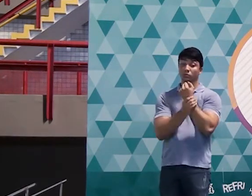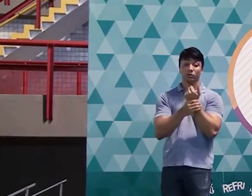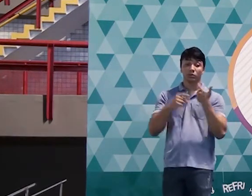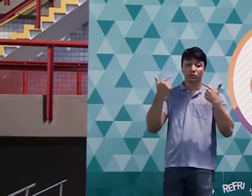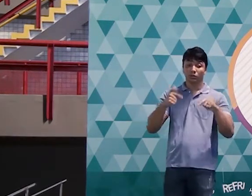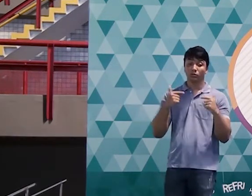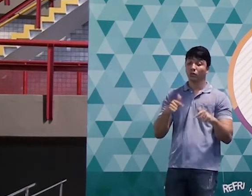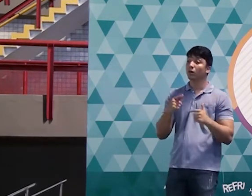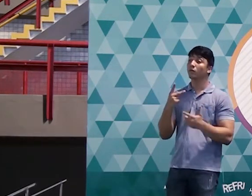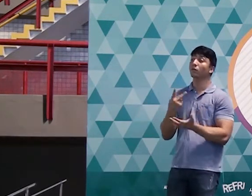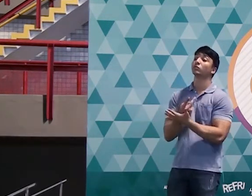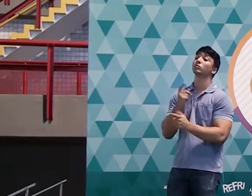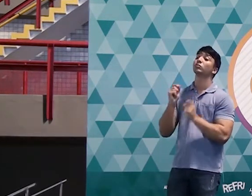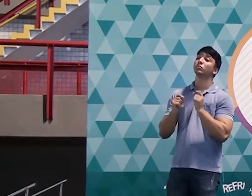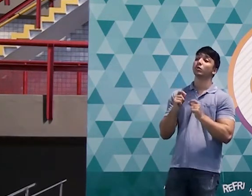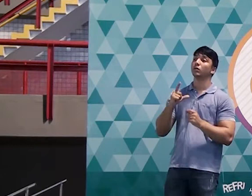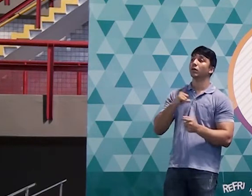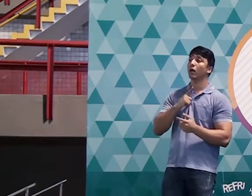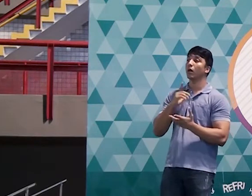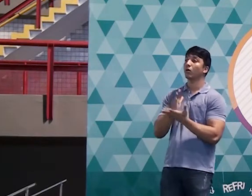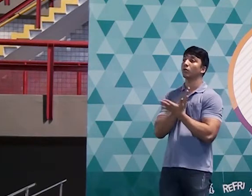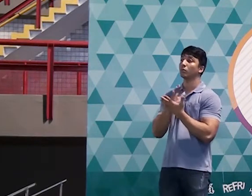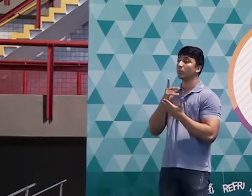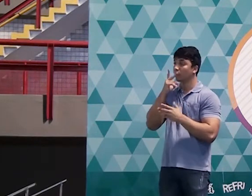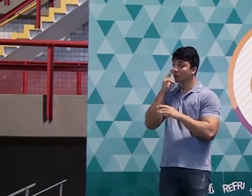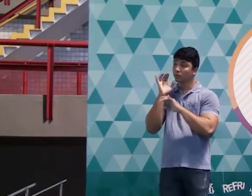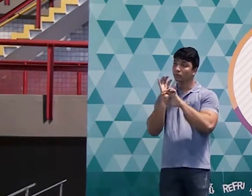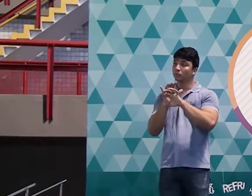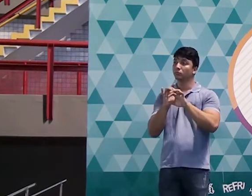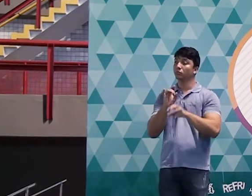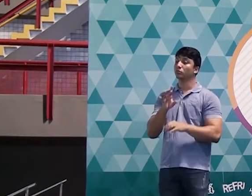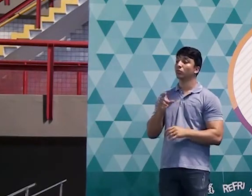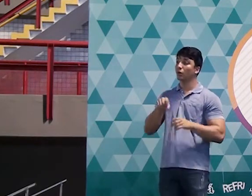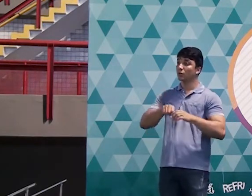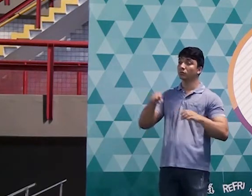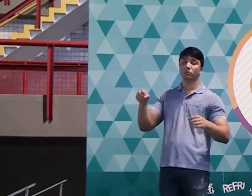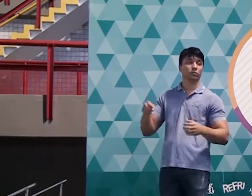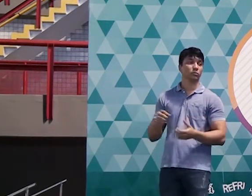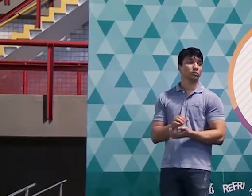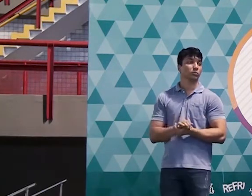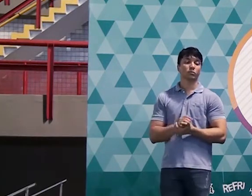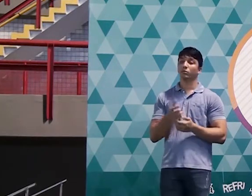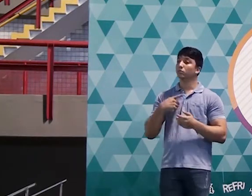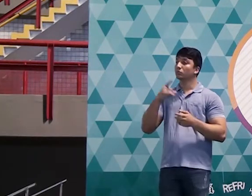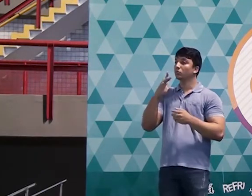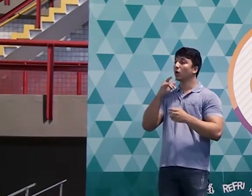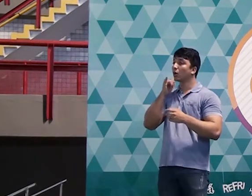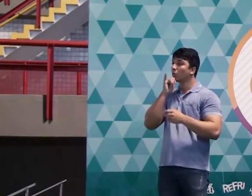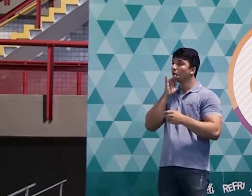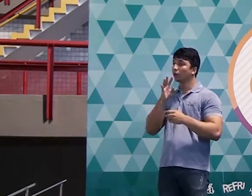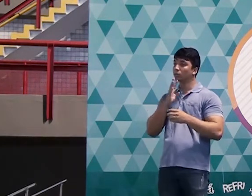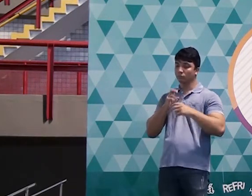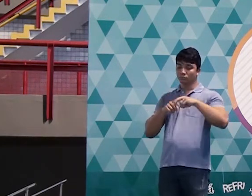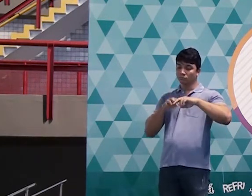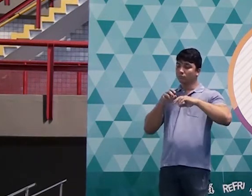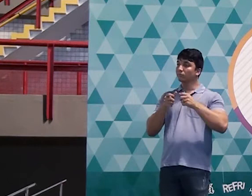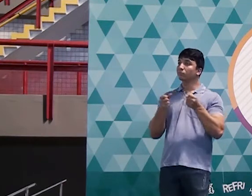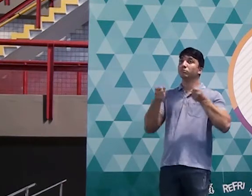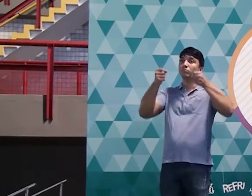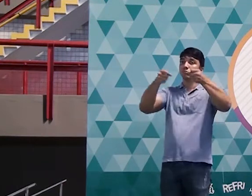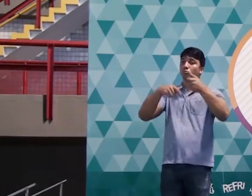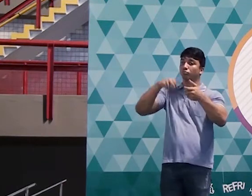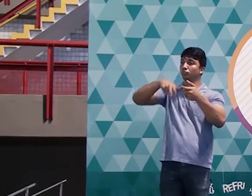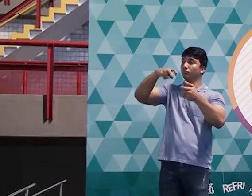Idade Média, havia vezes invasão simplesmente com escada. Eles iam e botavam a escada do lado do muro. Aí